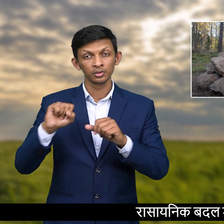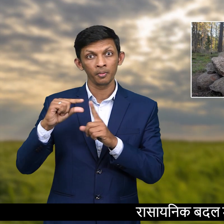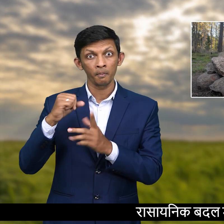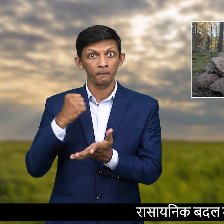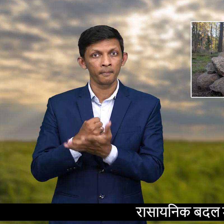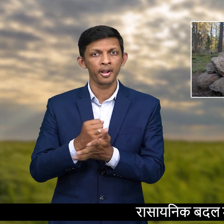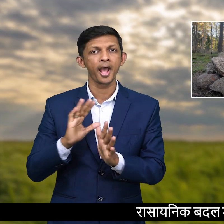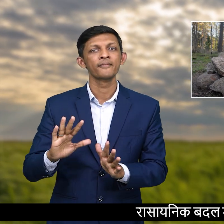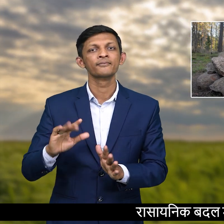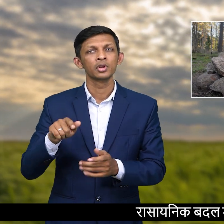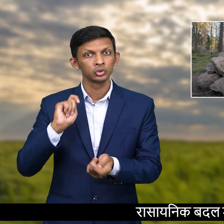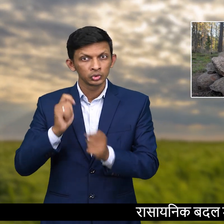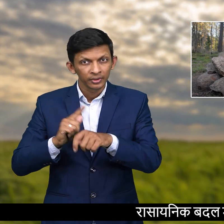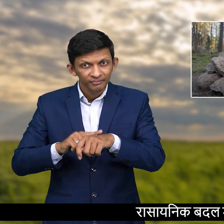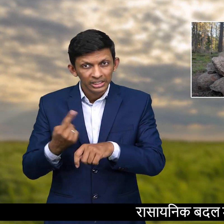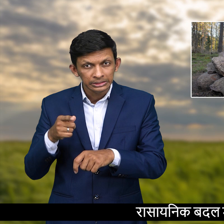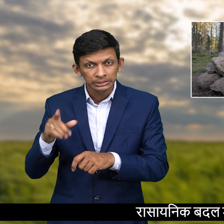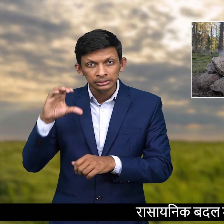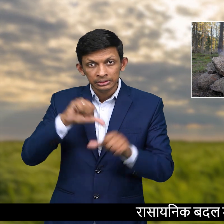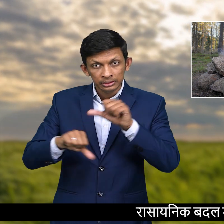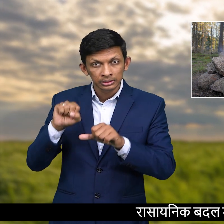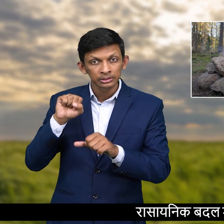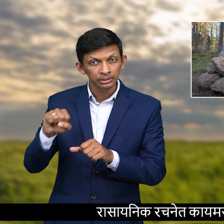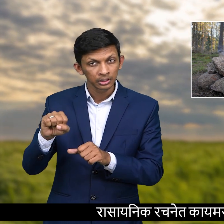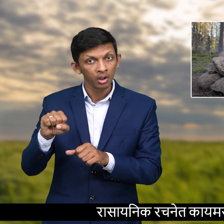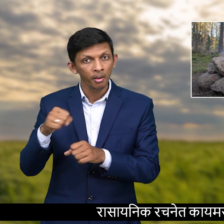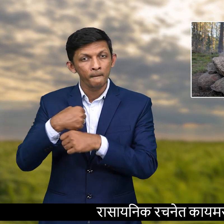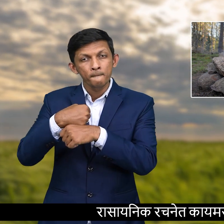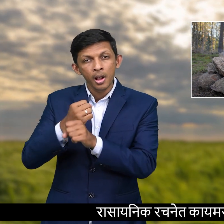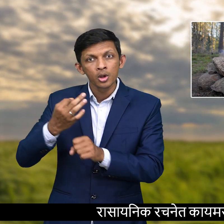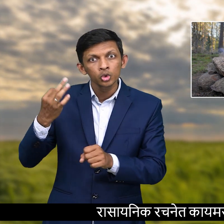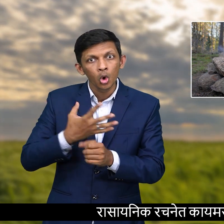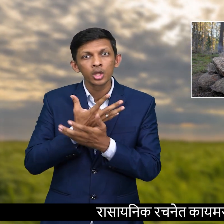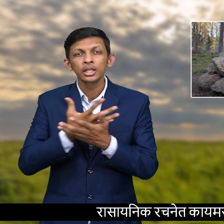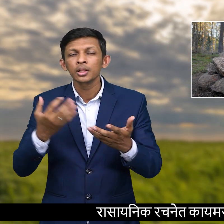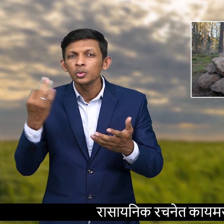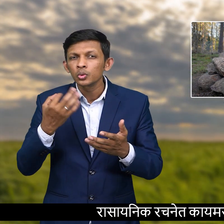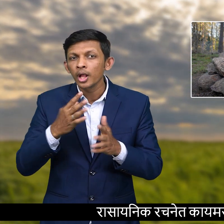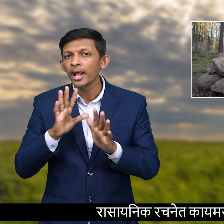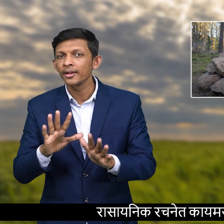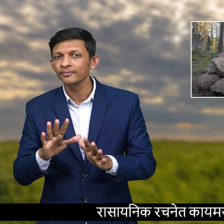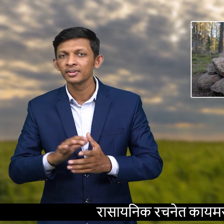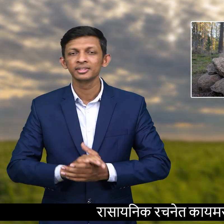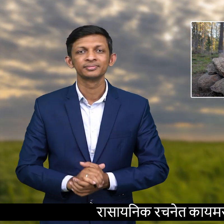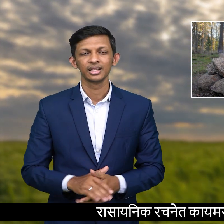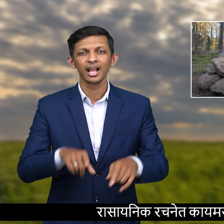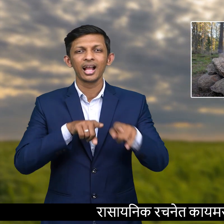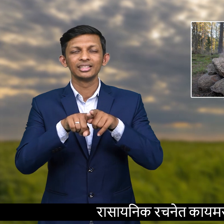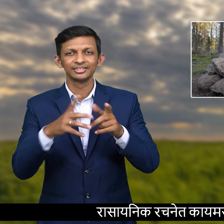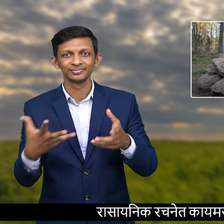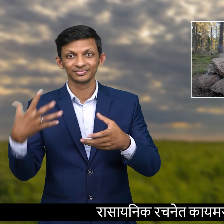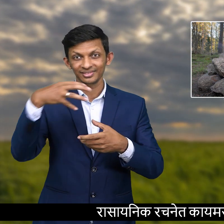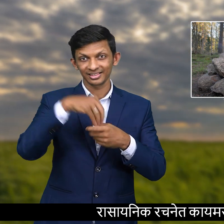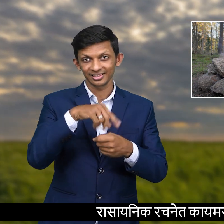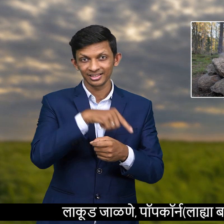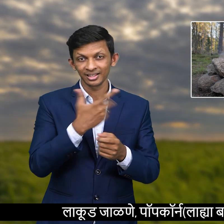रासायनिक बदल म्हणजे असे बदल ज्यामुळे पदार्थाच्या रासायनिक रचनेत कायमस्वरूपी बदल होऊन नवीन